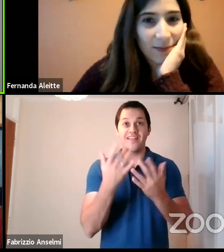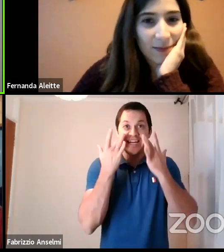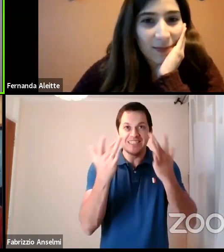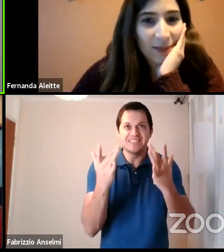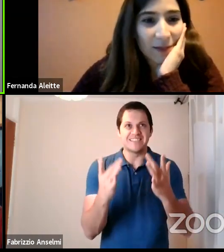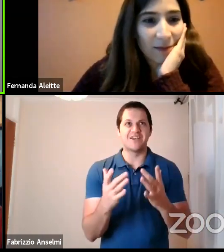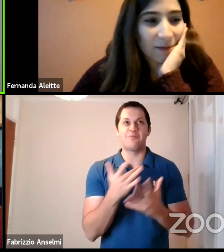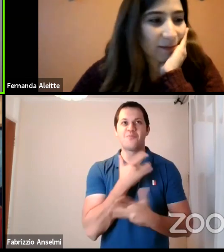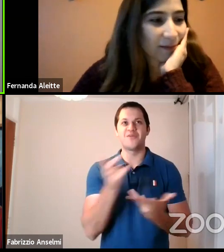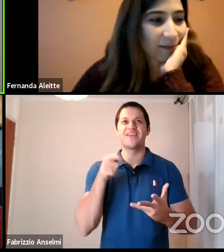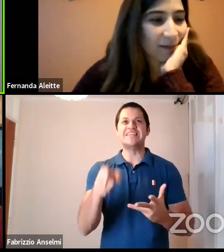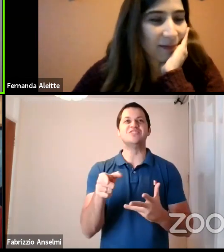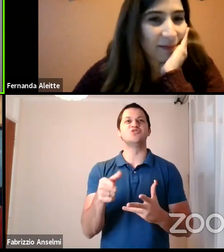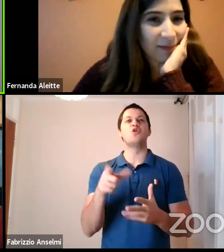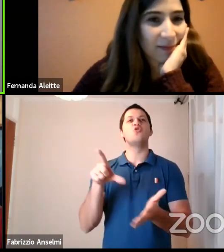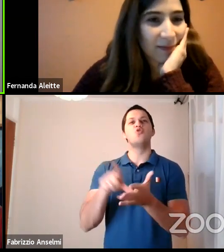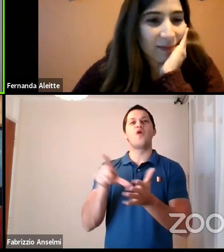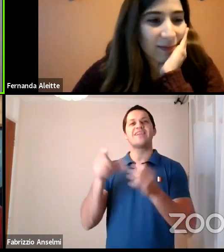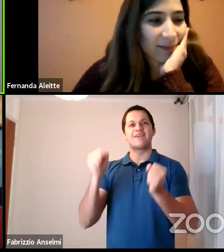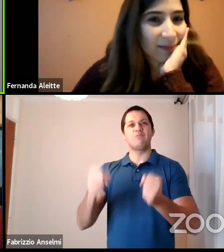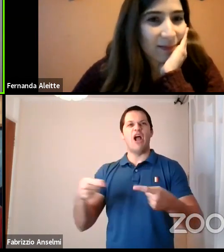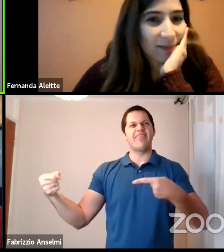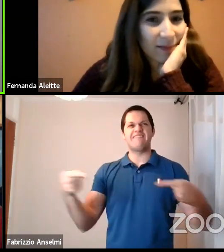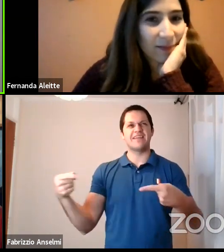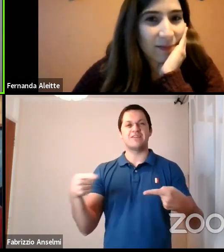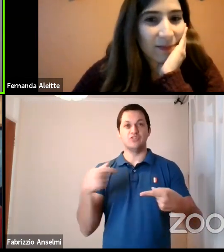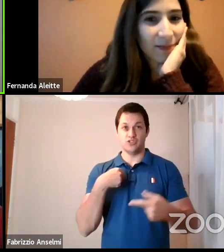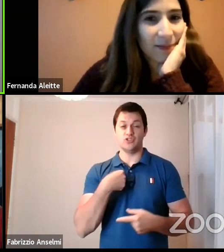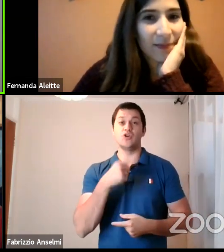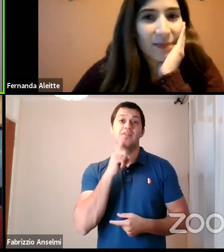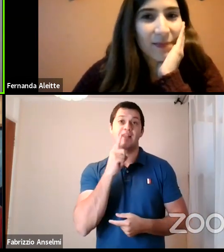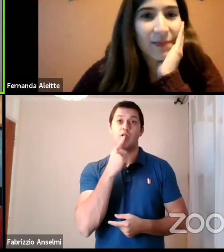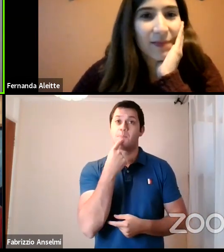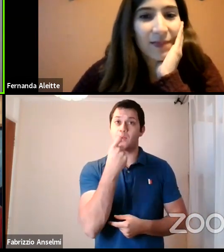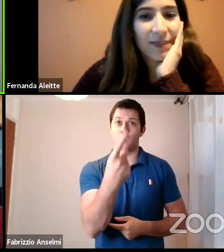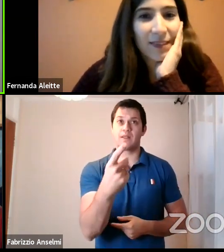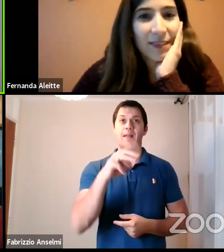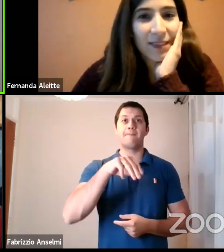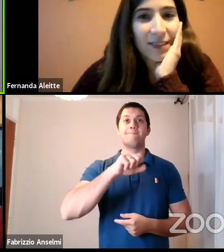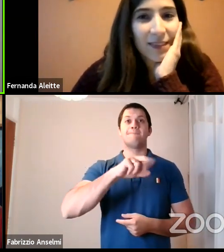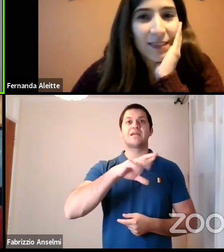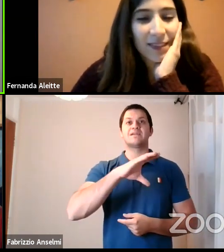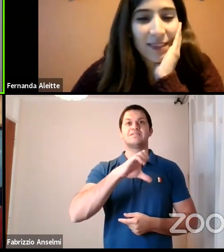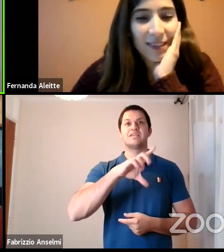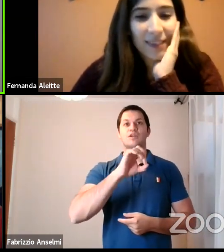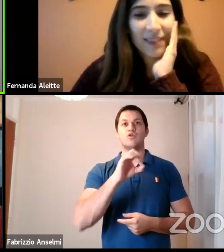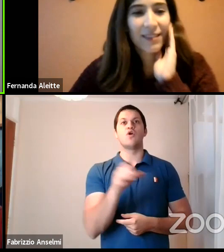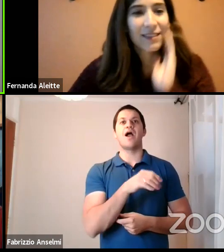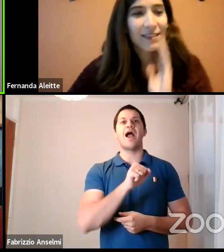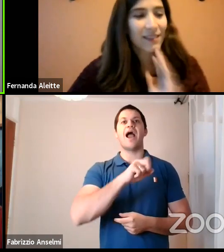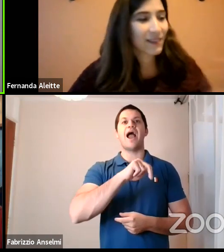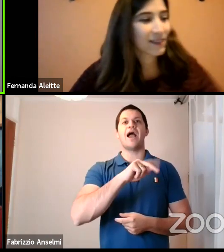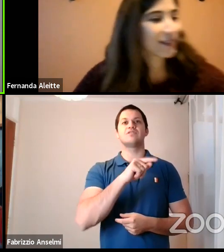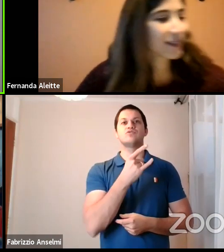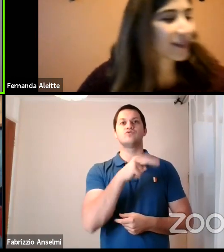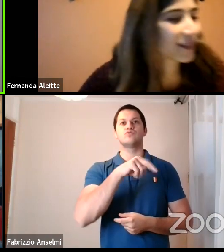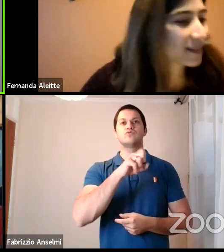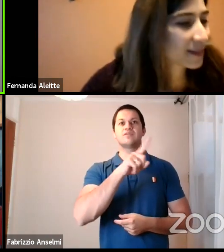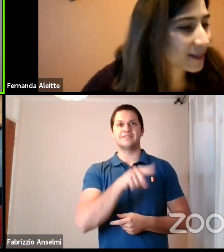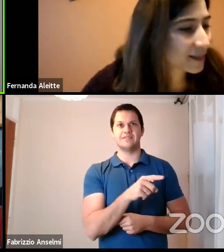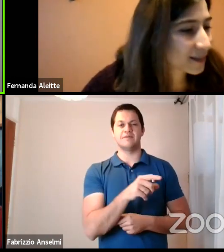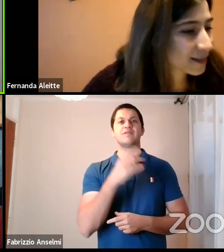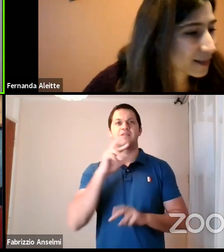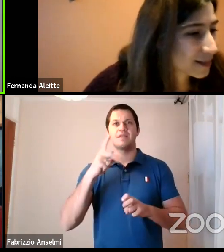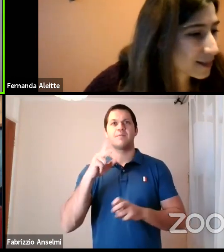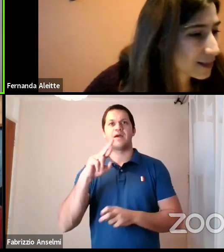nuevo espacio de debate y dentro de eso tengo una pregunta dirigida desde Marcela Antunes para Rodrigo, que es la primera. ¿Es importante hoy diferenciar